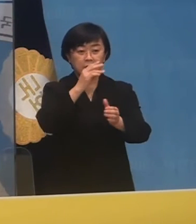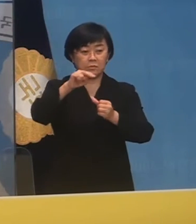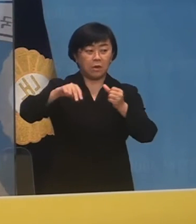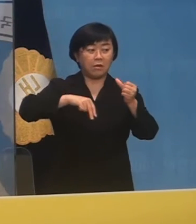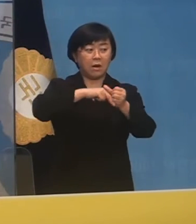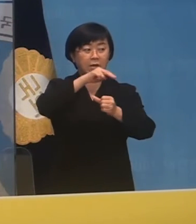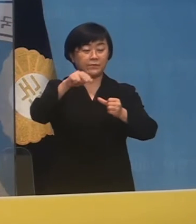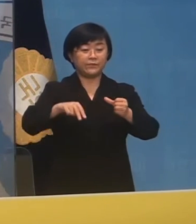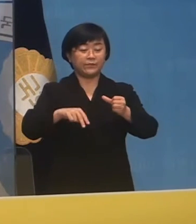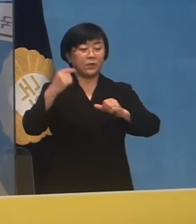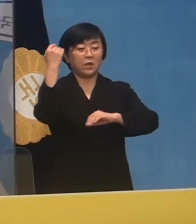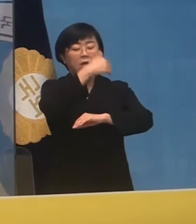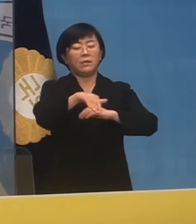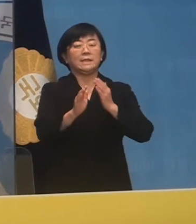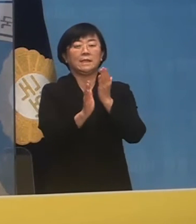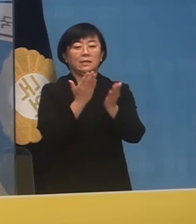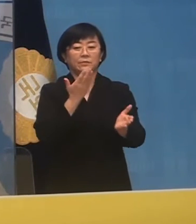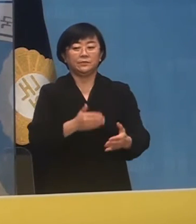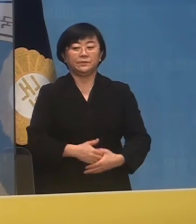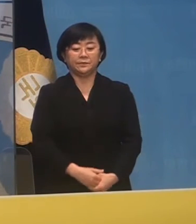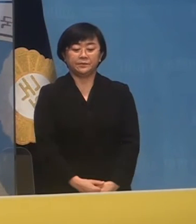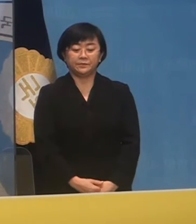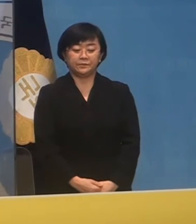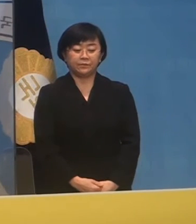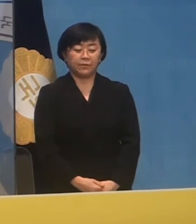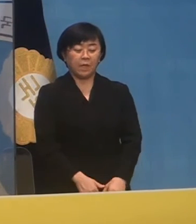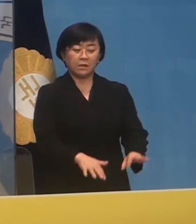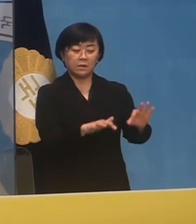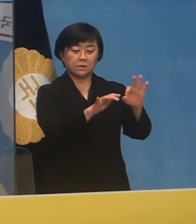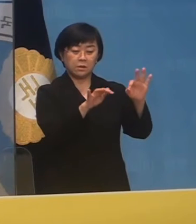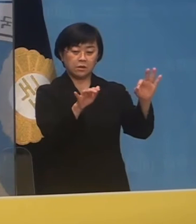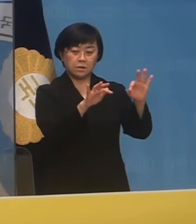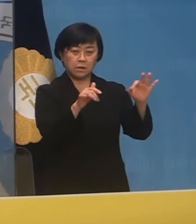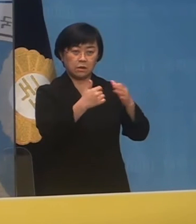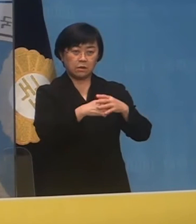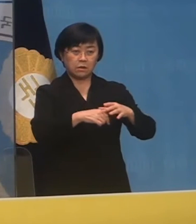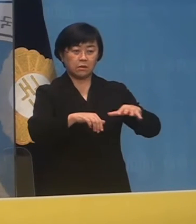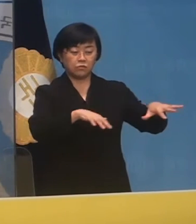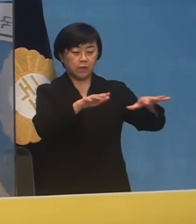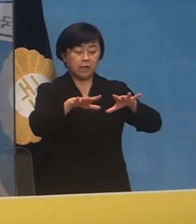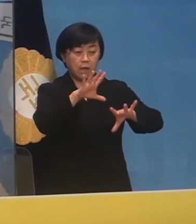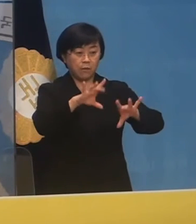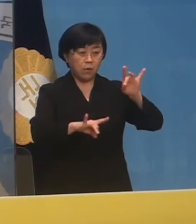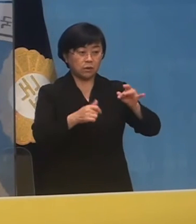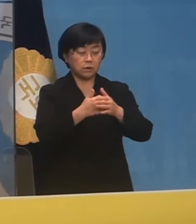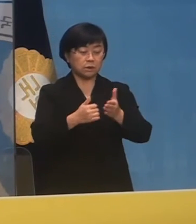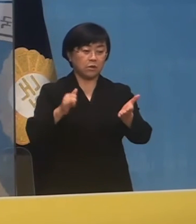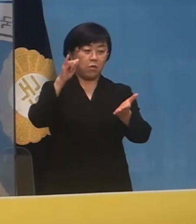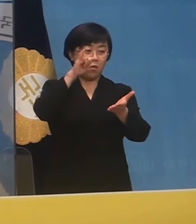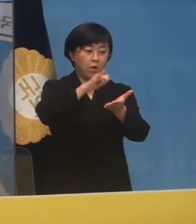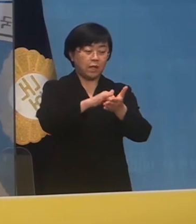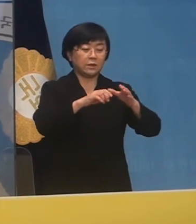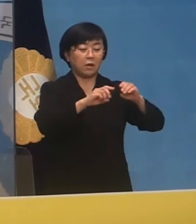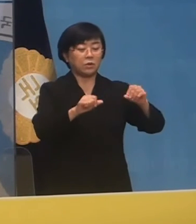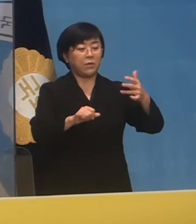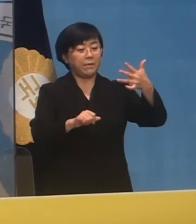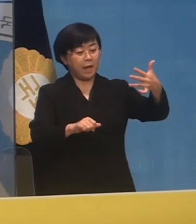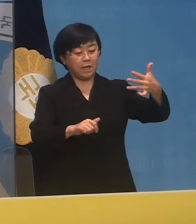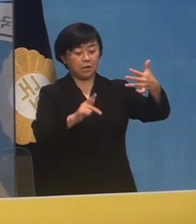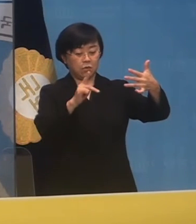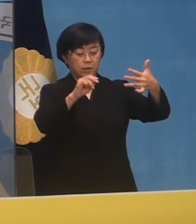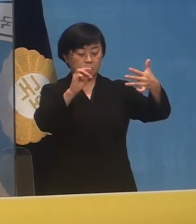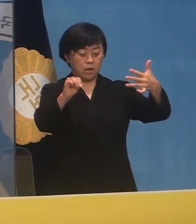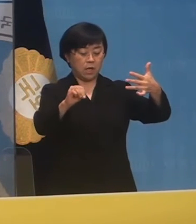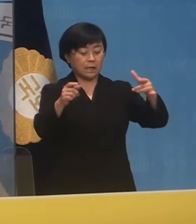계획이 적정하지 않습니다. 서천 갯벌은 새만금 신공항 부지로부터 8km 이내에